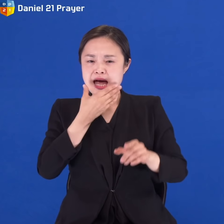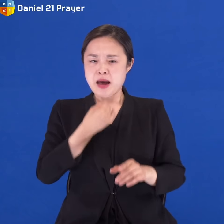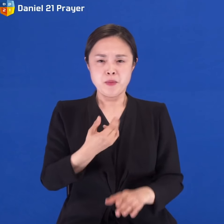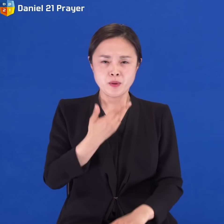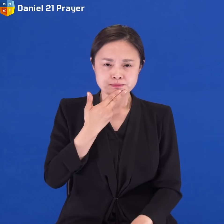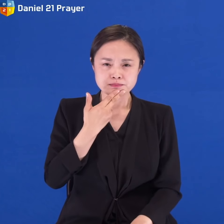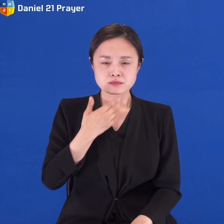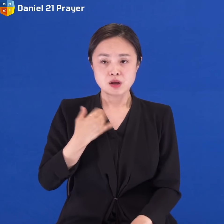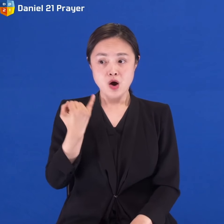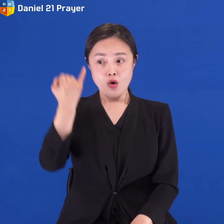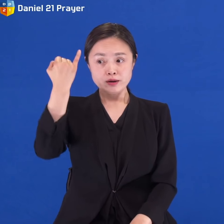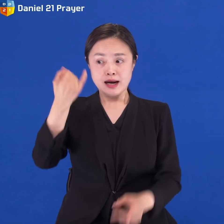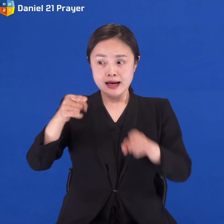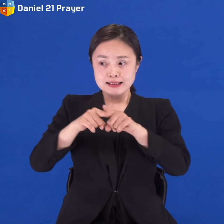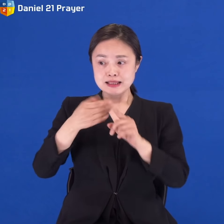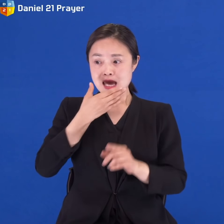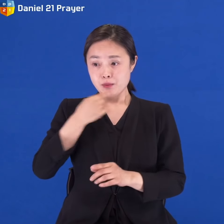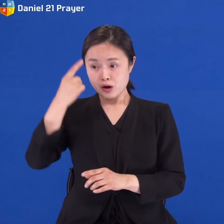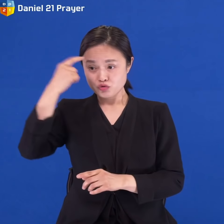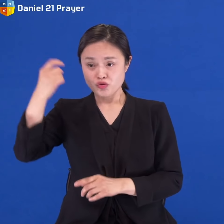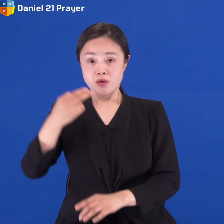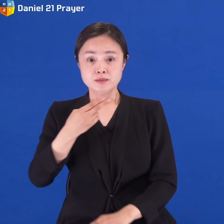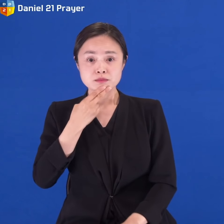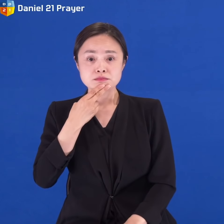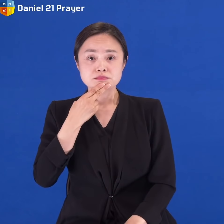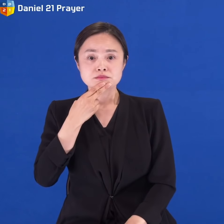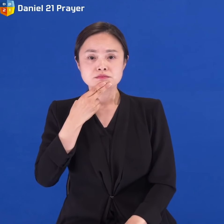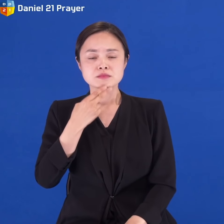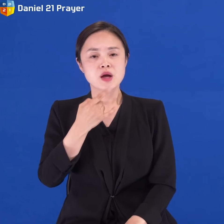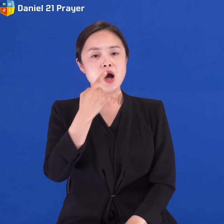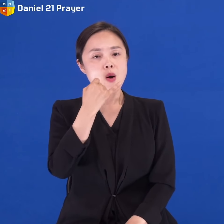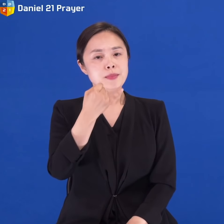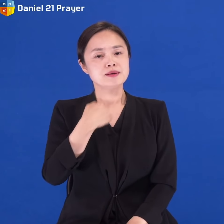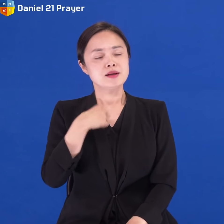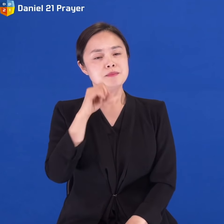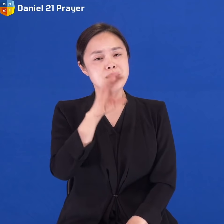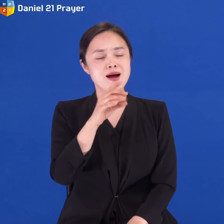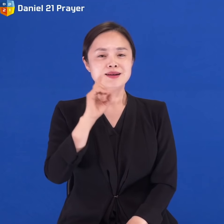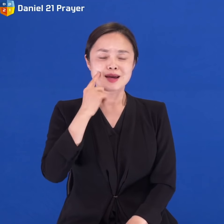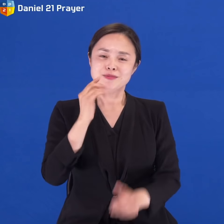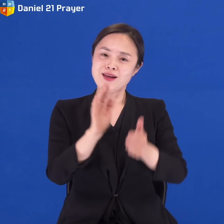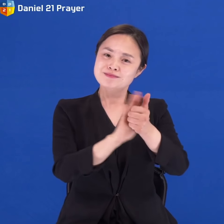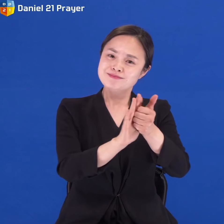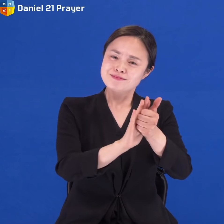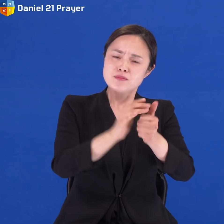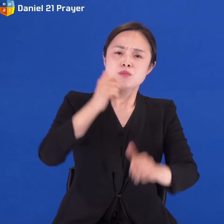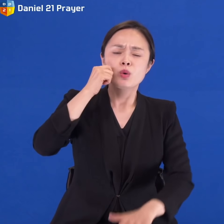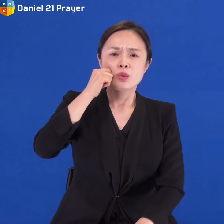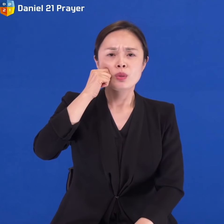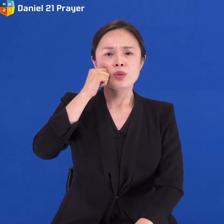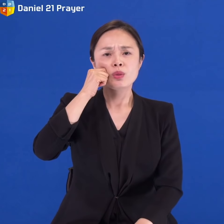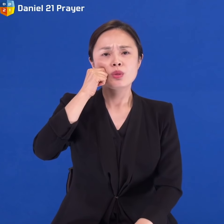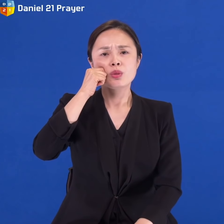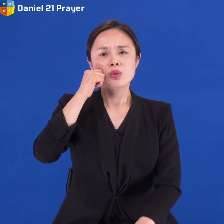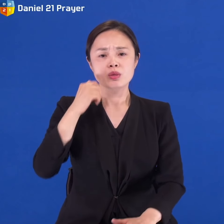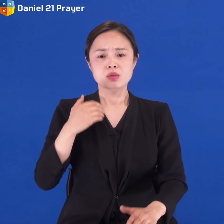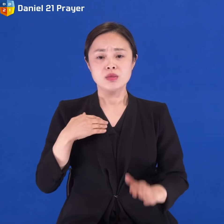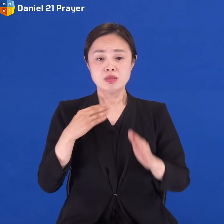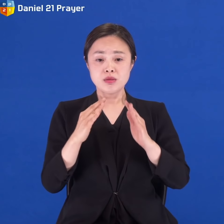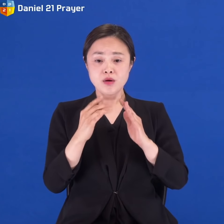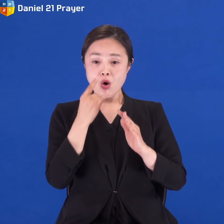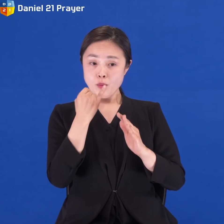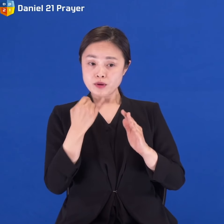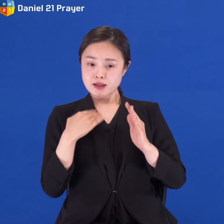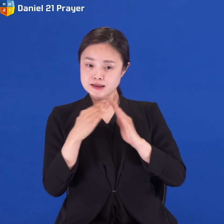없는가? 나는 왜 어머니에게 다정스럽게 다가가지 못하는가? 왜 우리 집에는 어머니가 안 오는데 왜 외롭지도